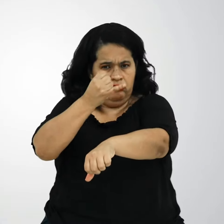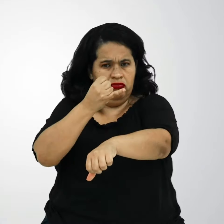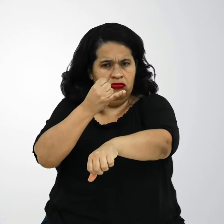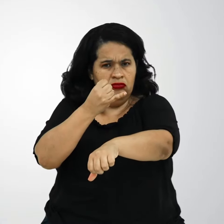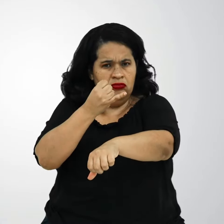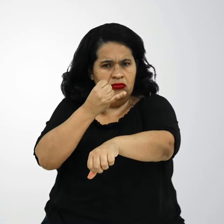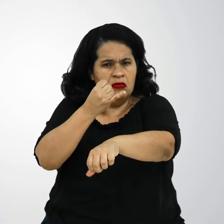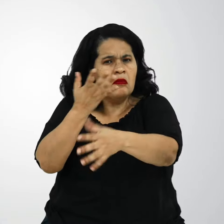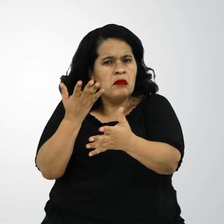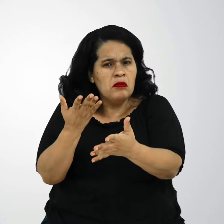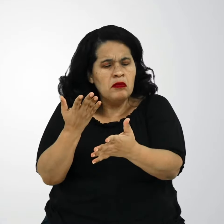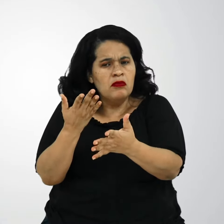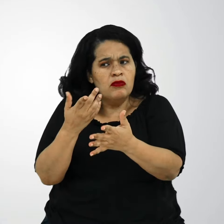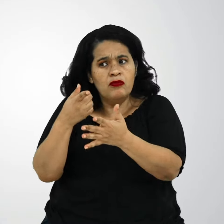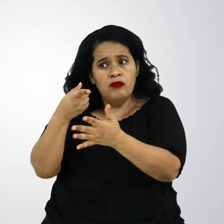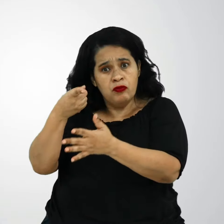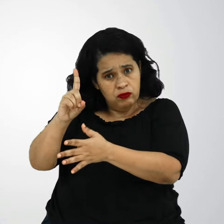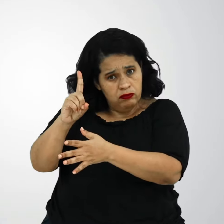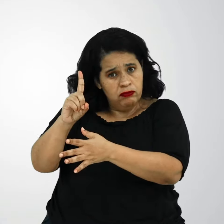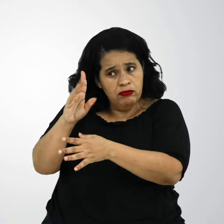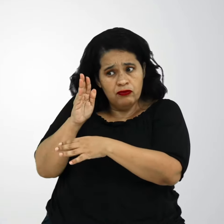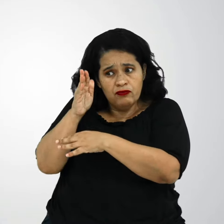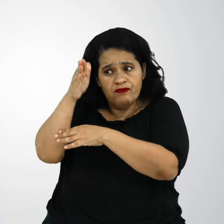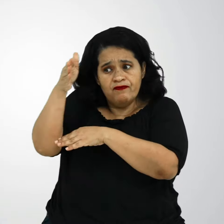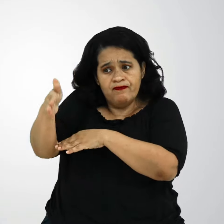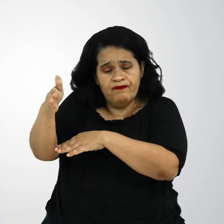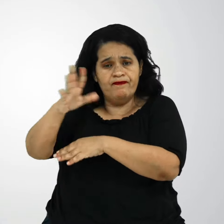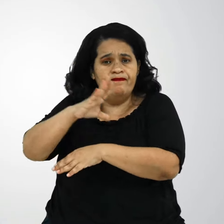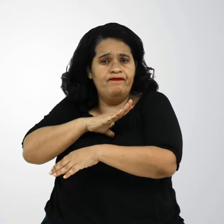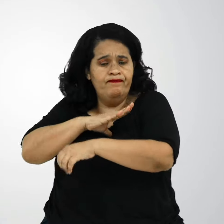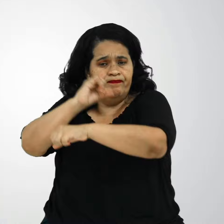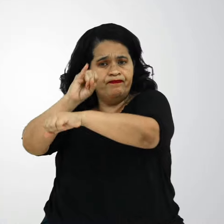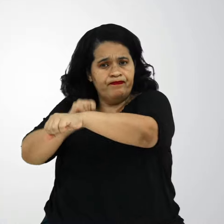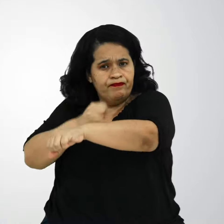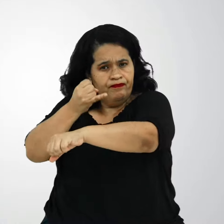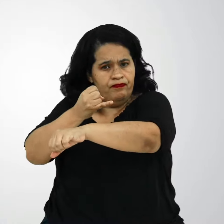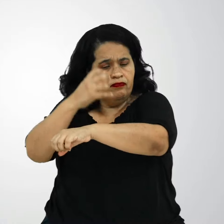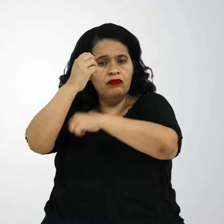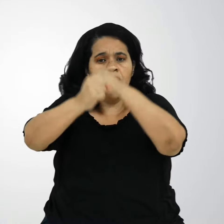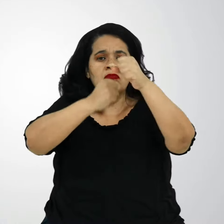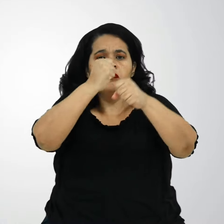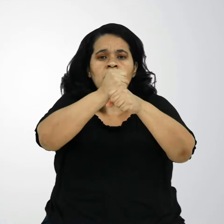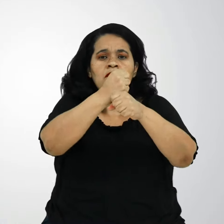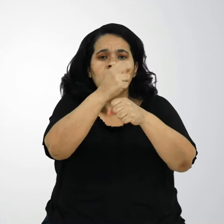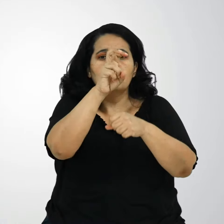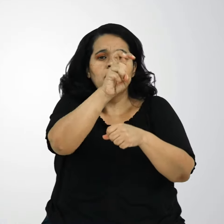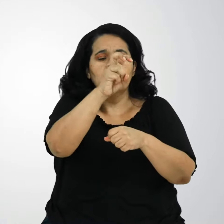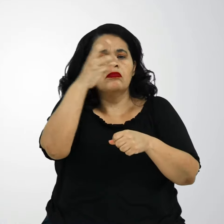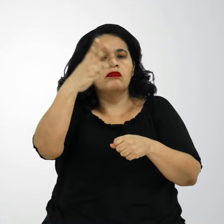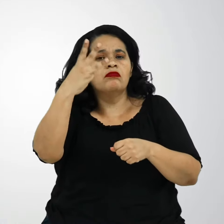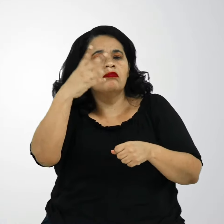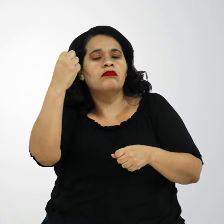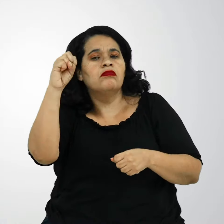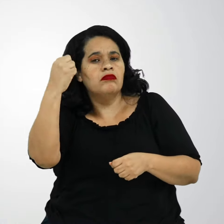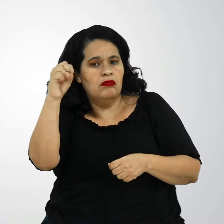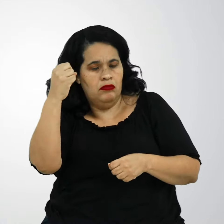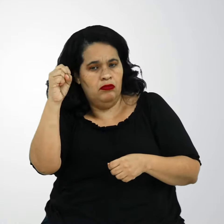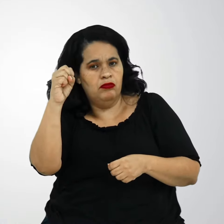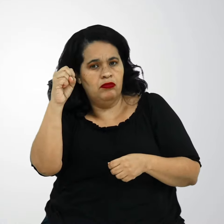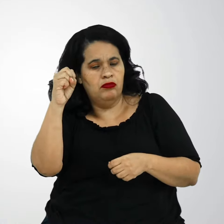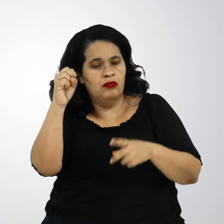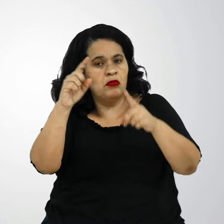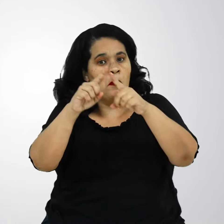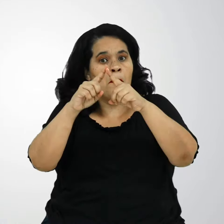eles foram para Jerusalém no ano 538, 539, eles foram para Jerusalém.